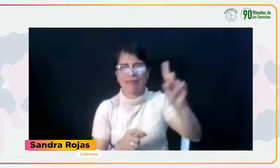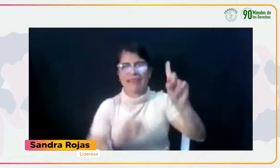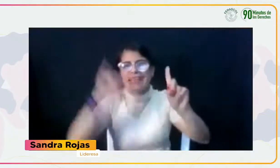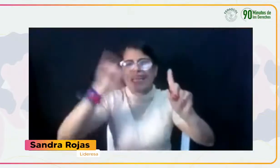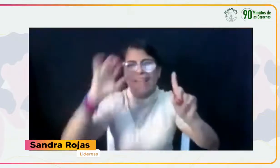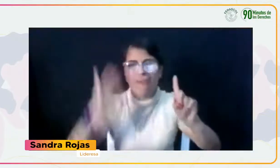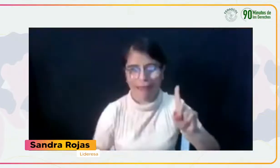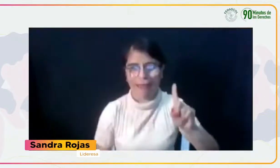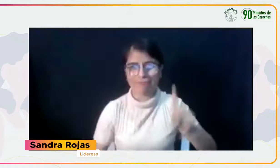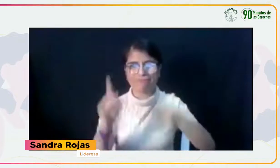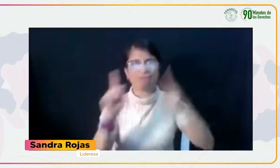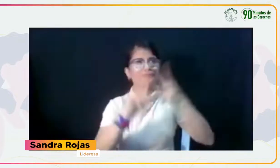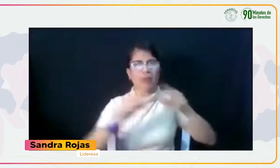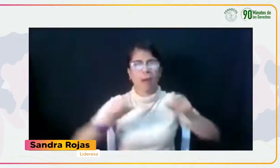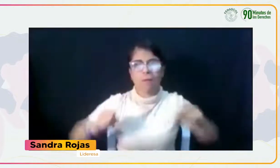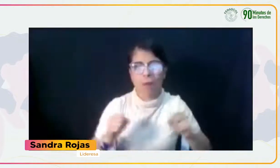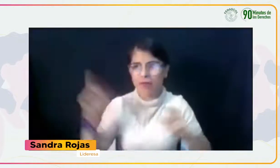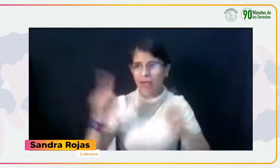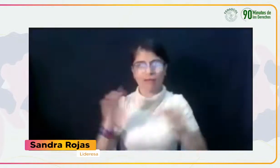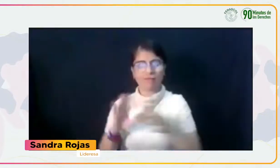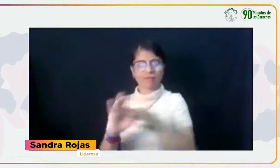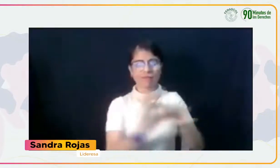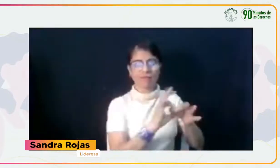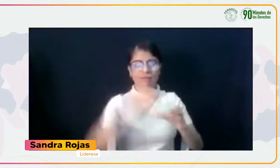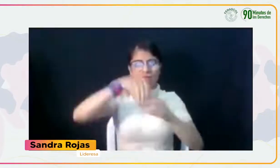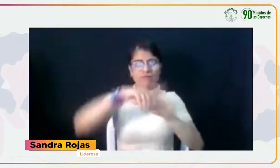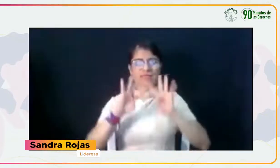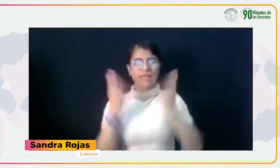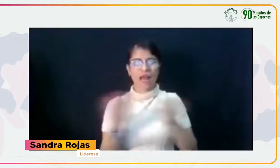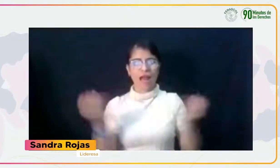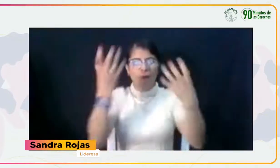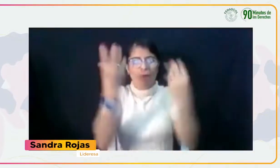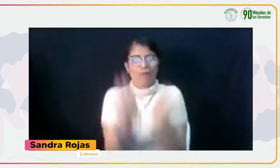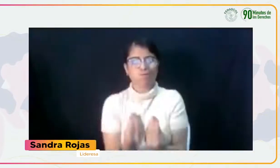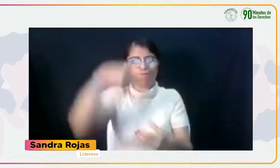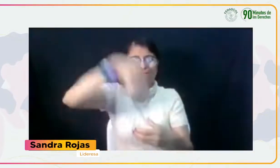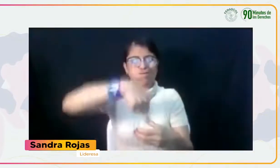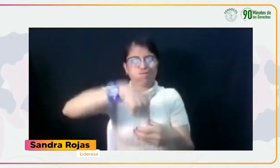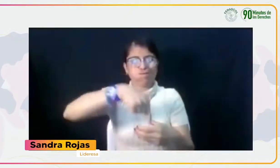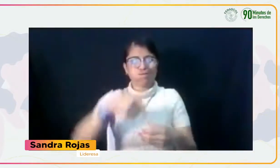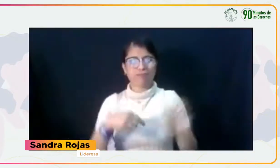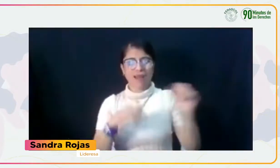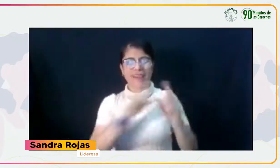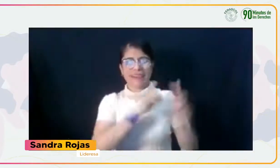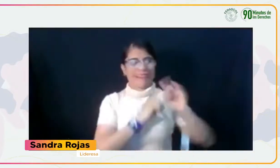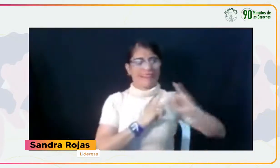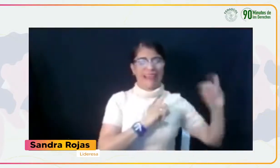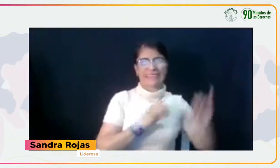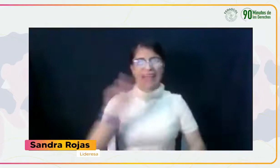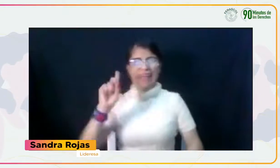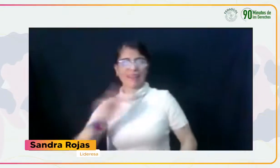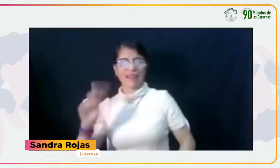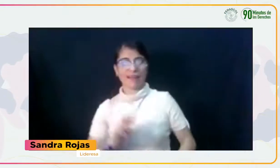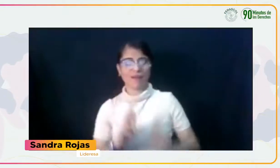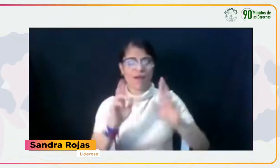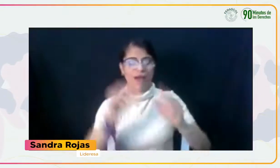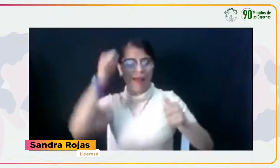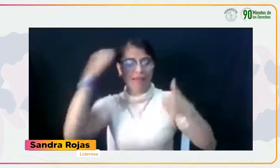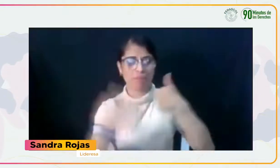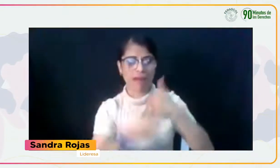nacional alguien gana de Ibagué, de Bogotá, y están allí en el Senado, sabemos que también están